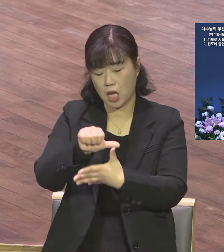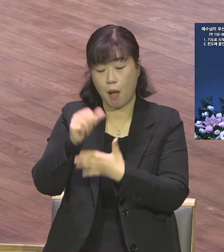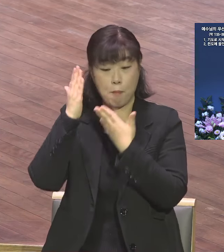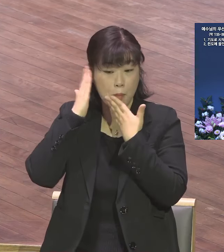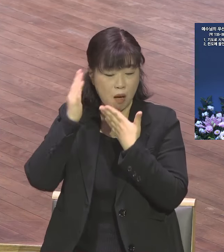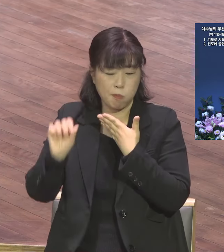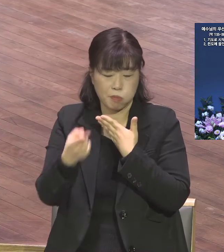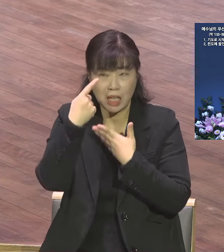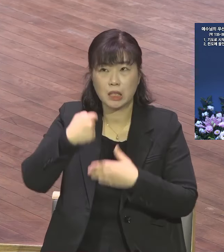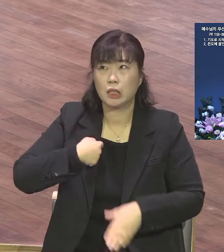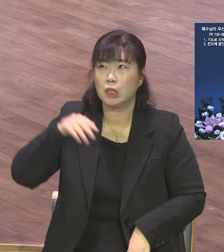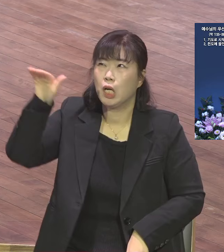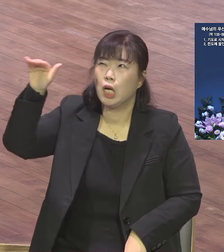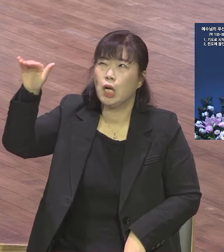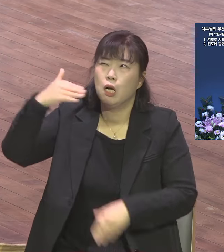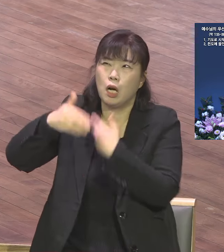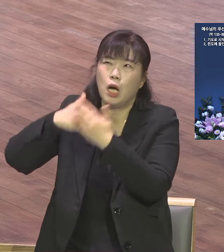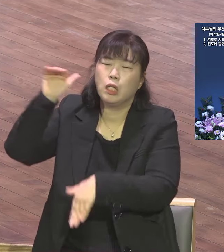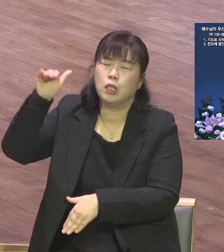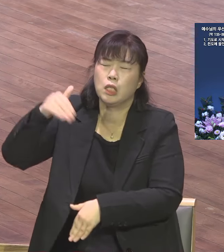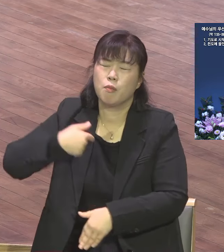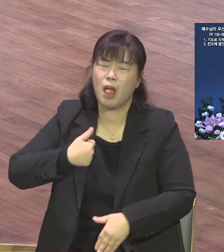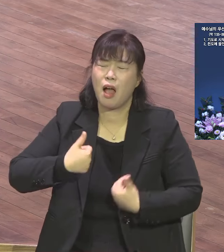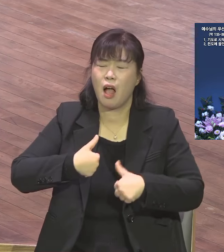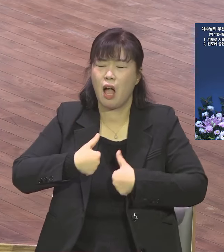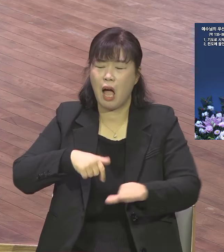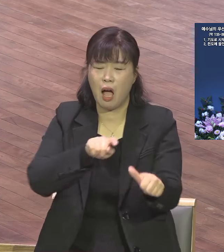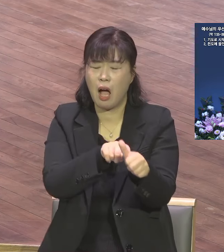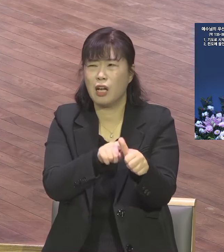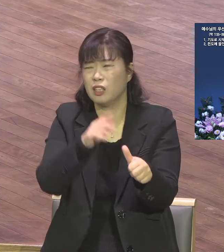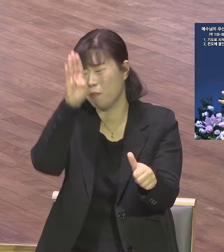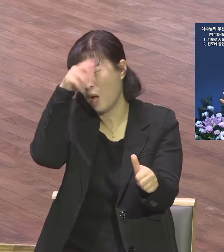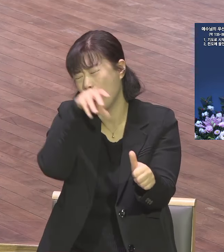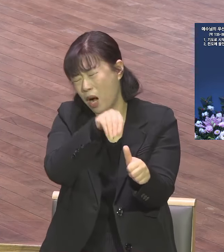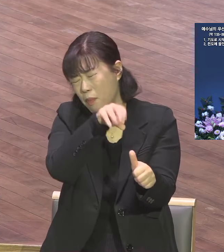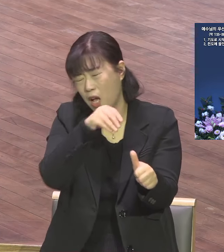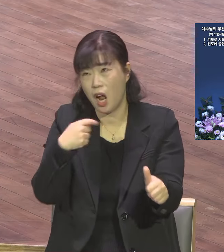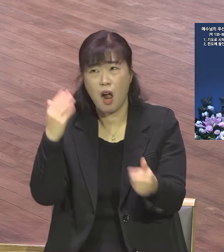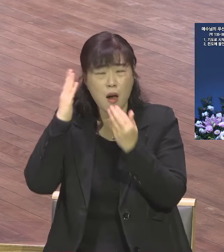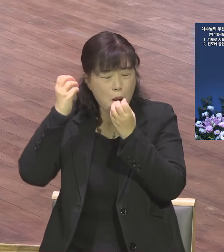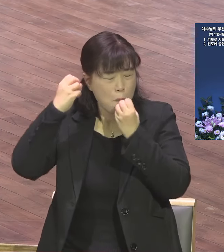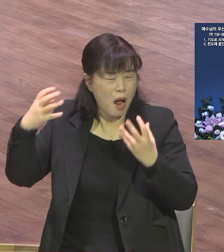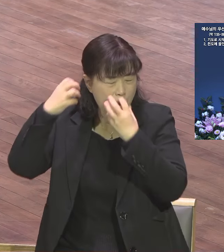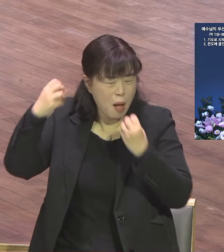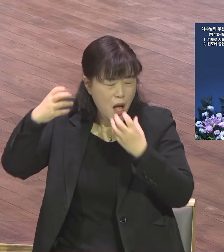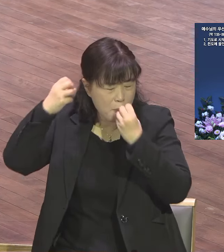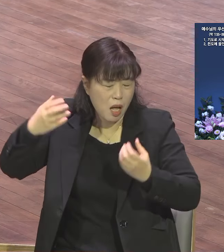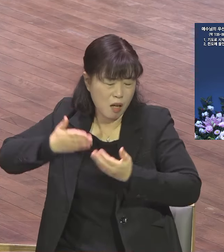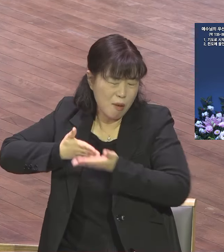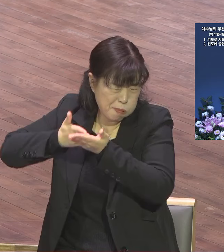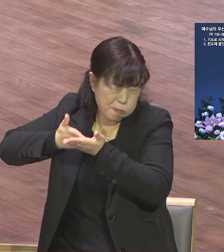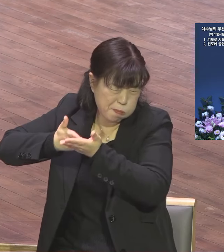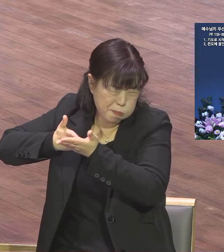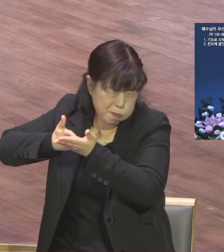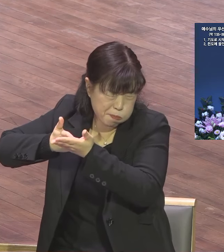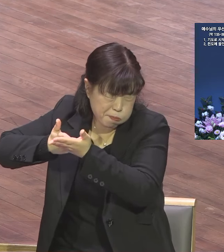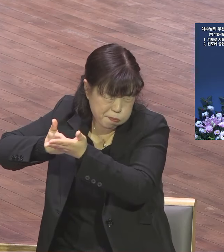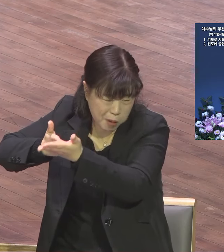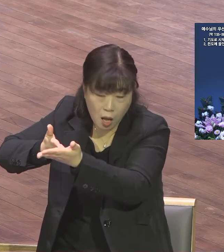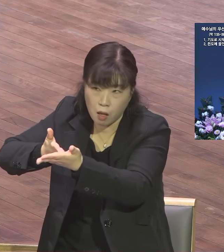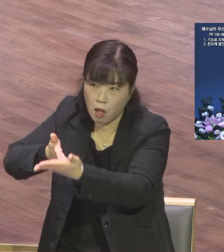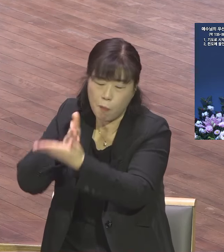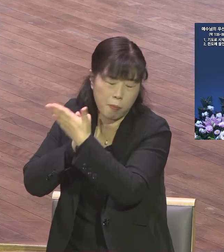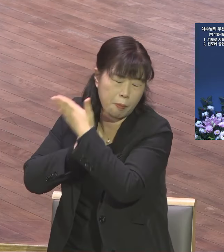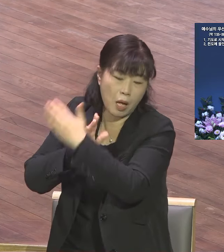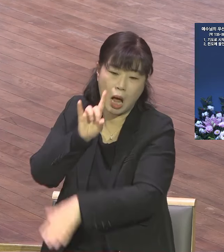저 녀석은 전도해라. 그냥 우리 아이 고쳐달라고 기도한데 전도해라. 네, 맞는 얘기입니까 이게 지금?